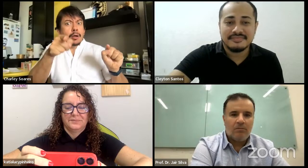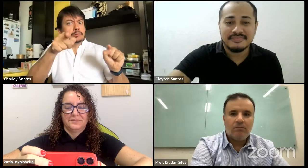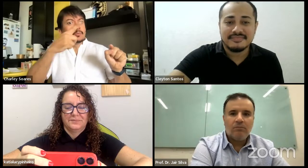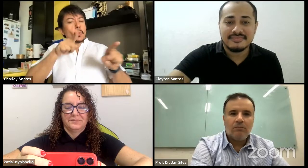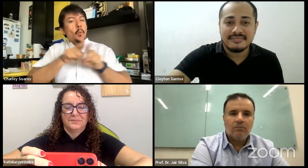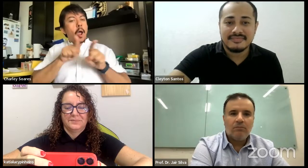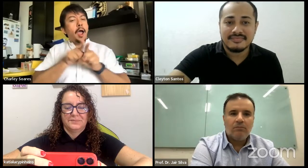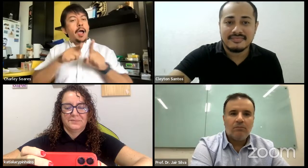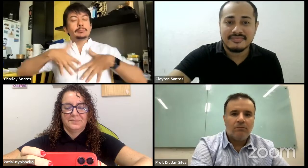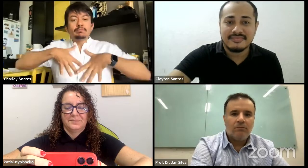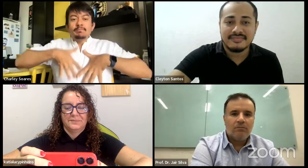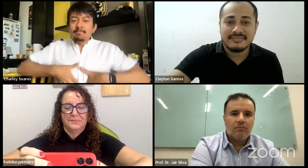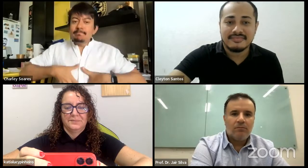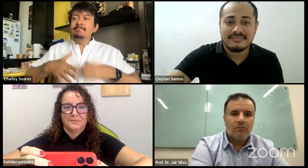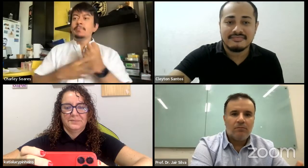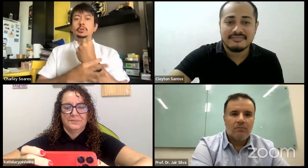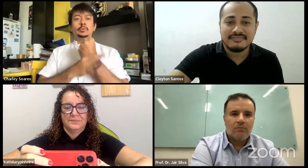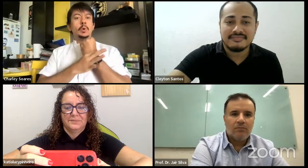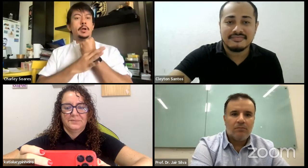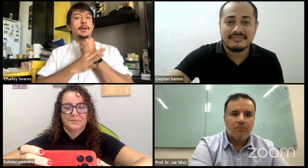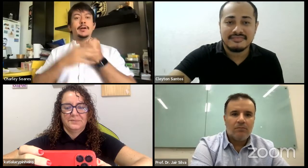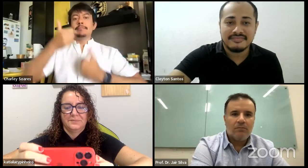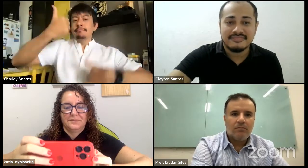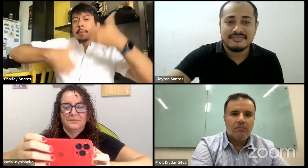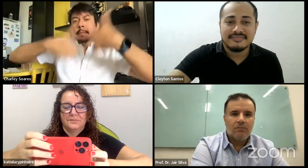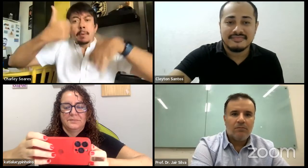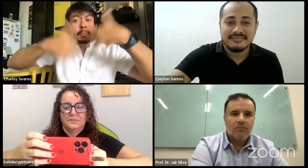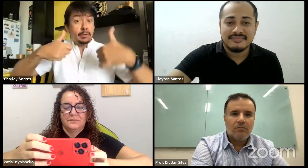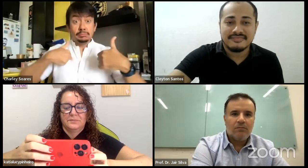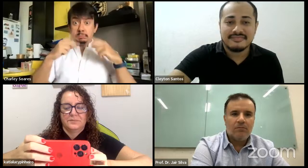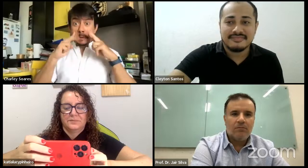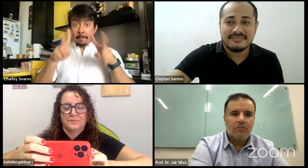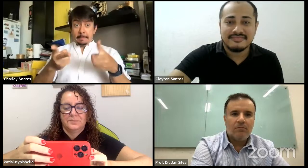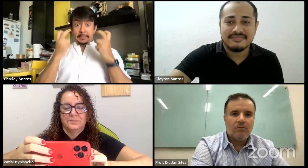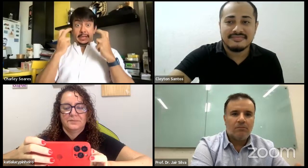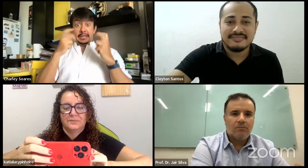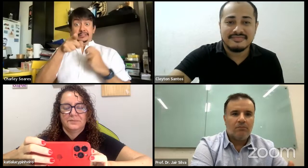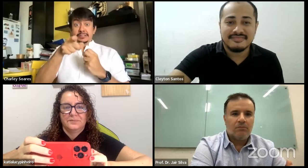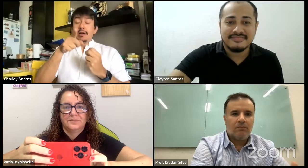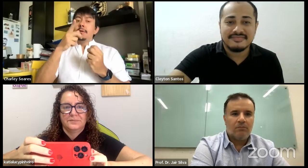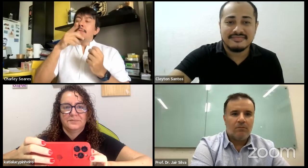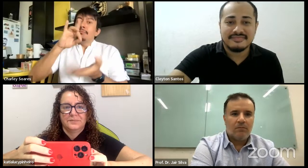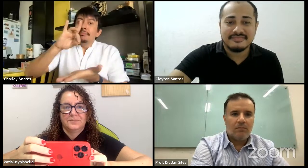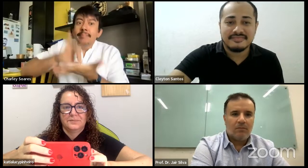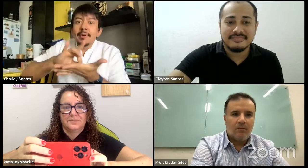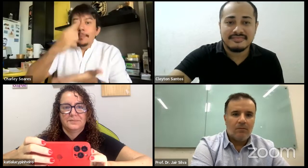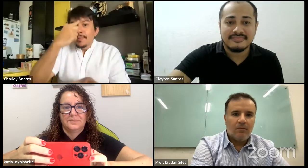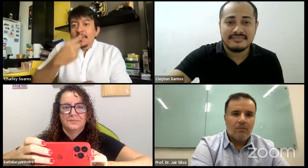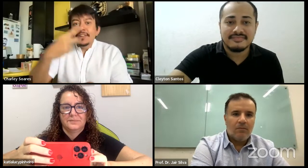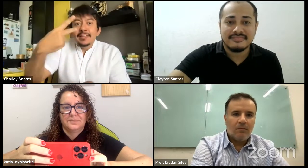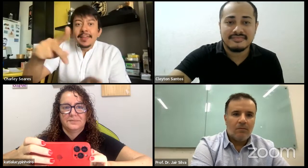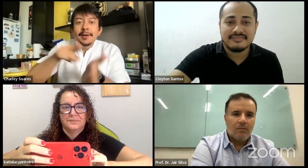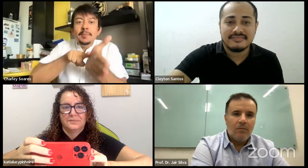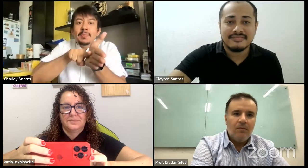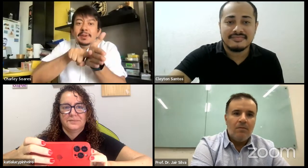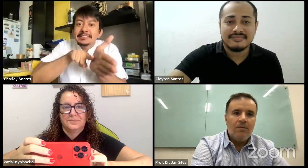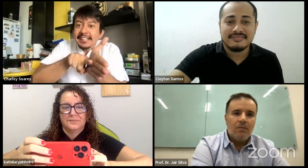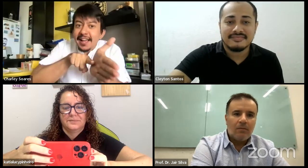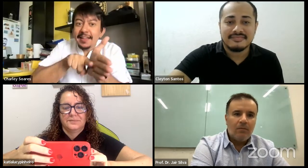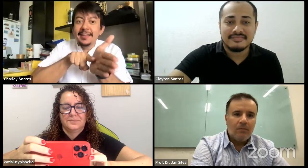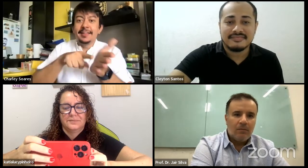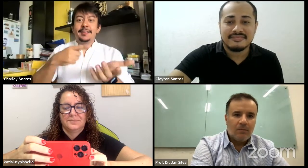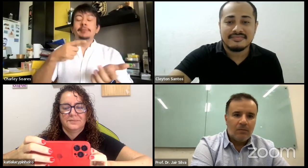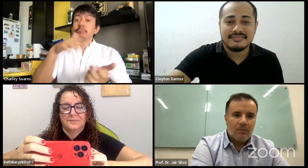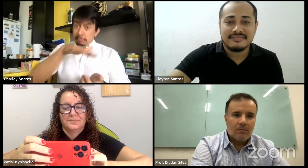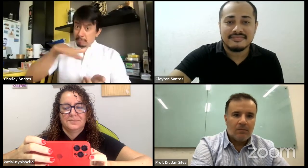pesquisa, todos os pontos, né? Eu também mostrei, eu percebi essa sua firmeza na hora de apresentar a